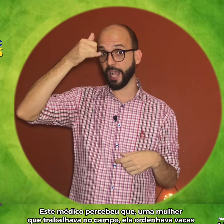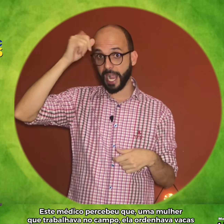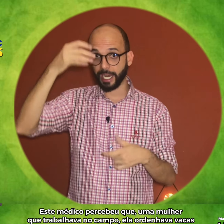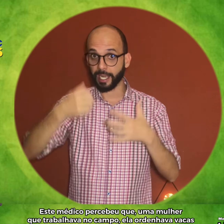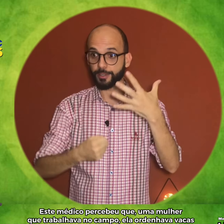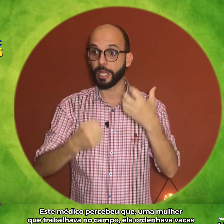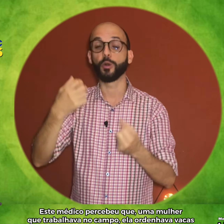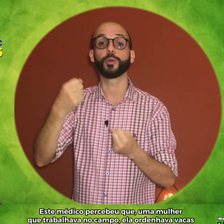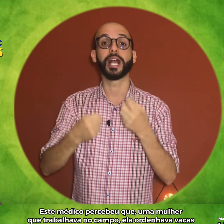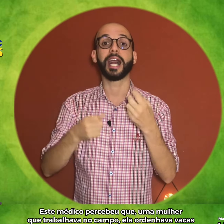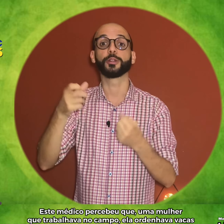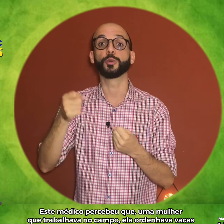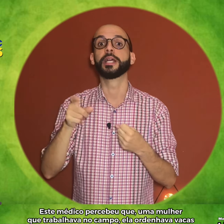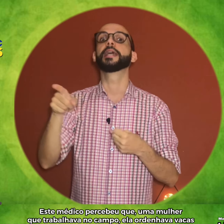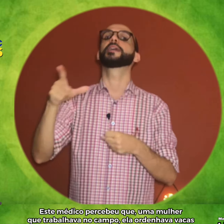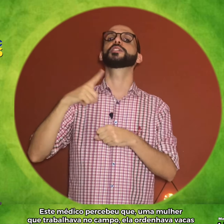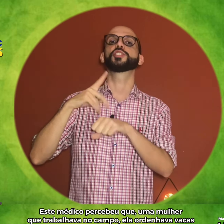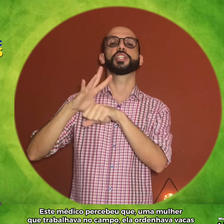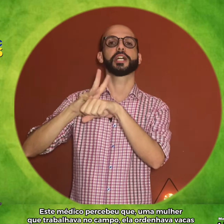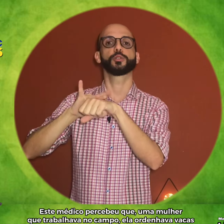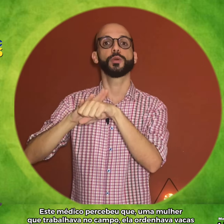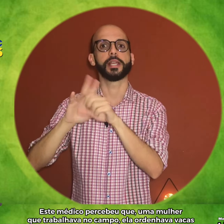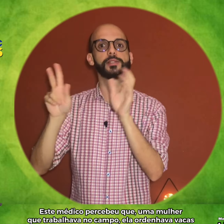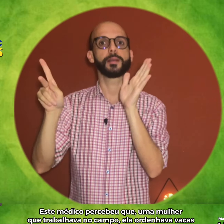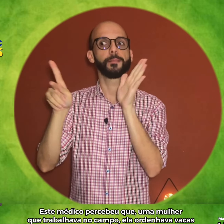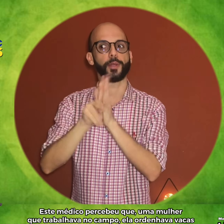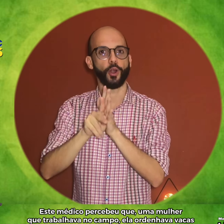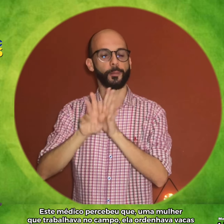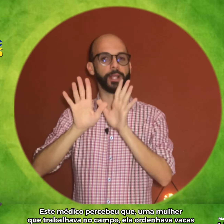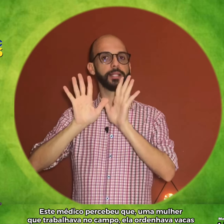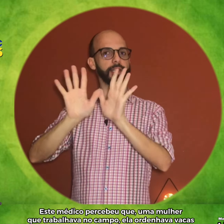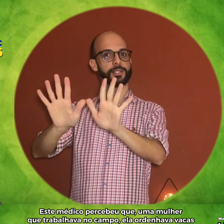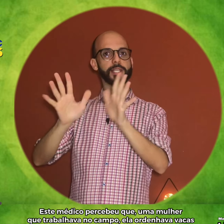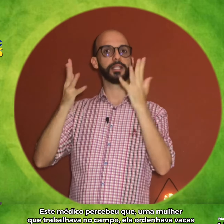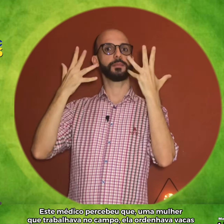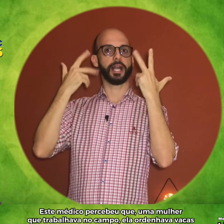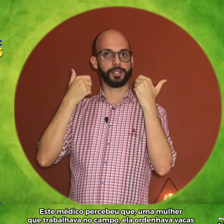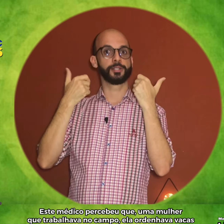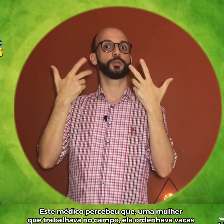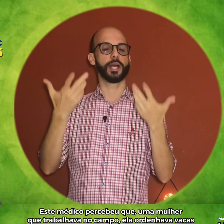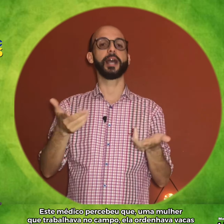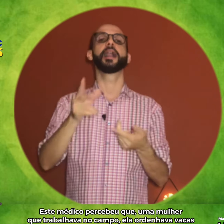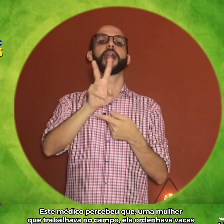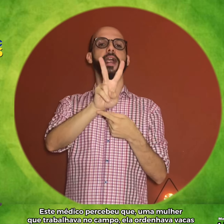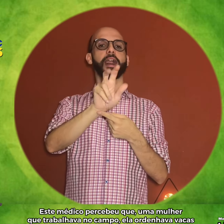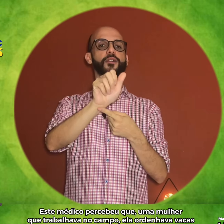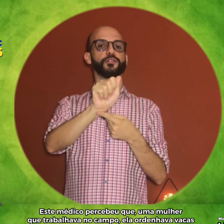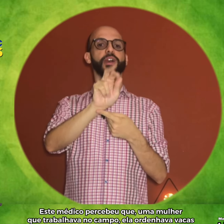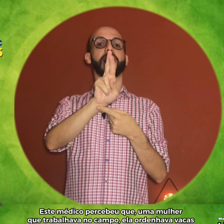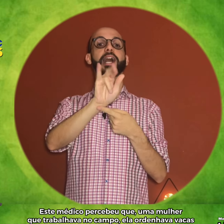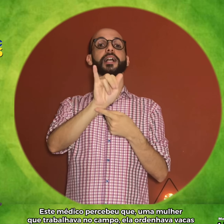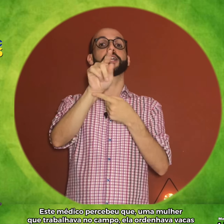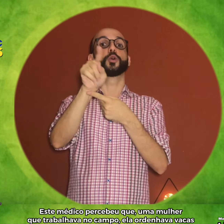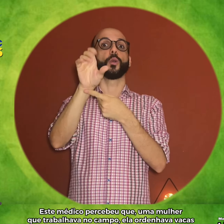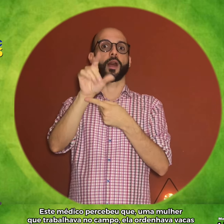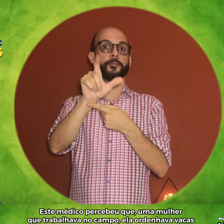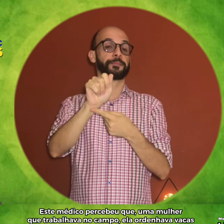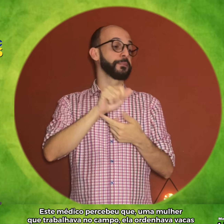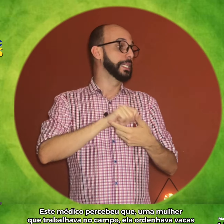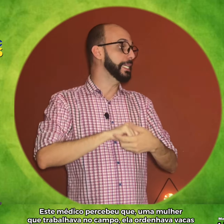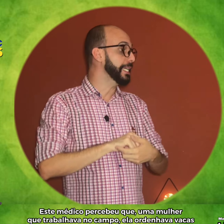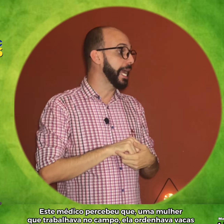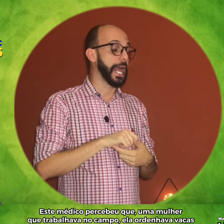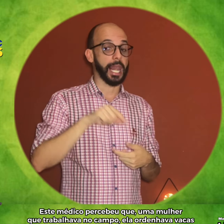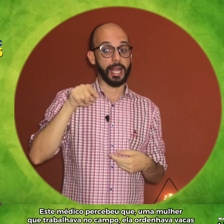vacas, o gado, ele tinha a doença própria desses animais, não é? A varíola.